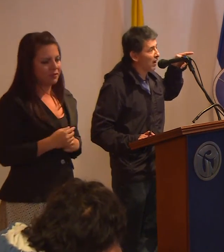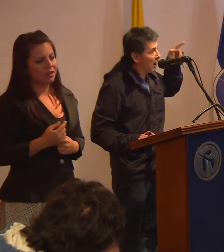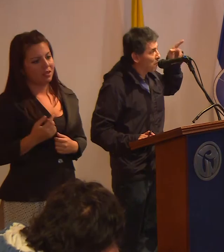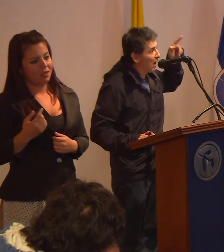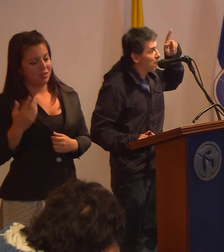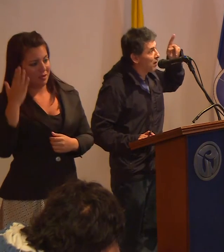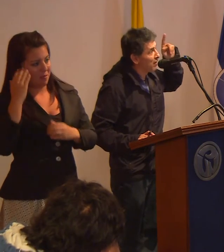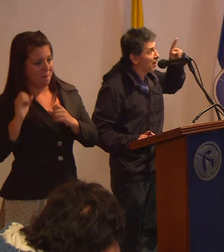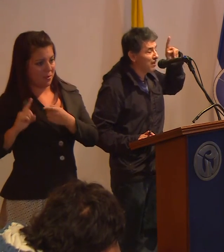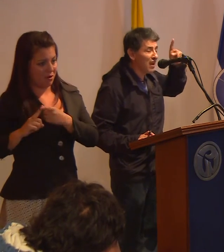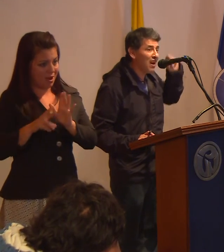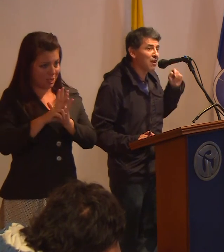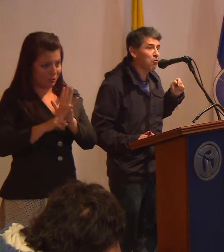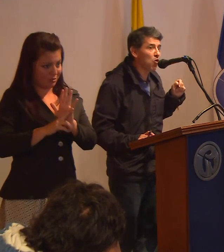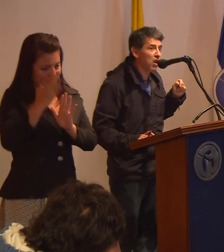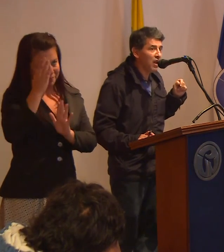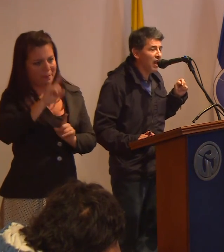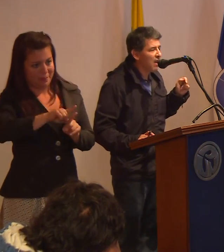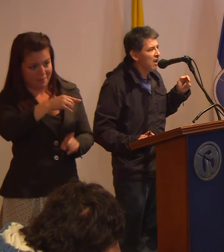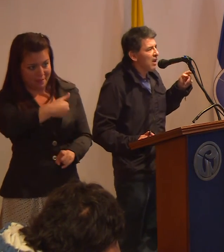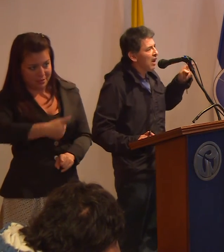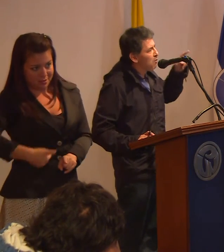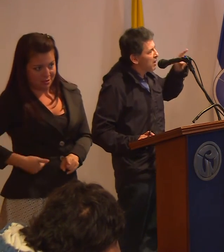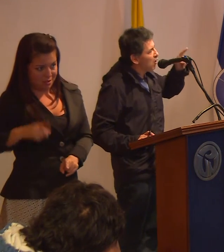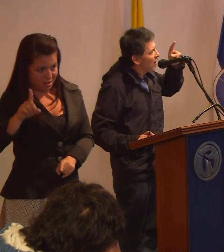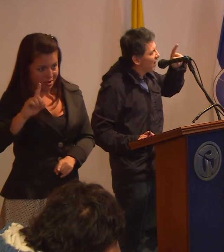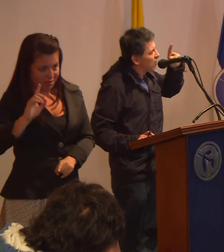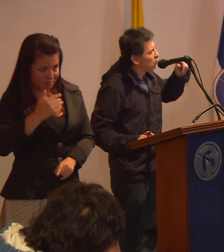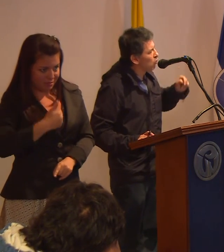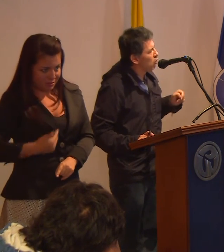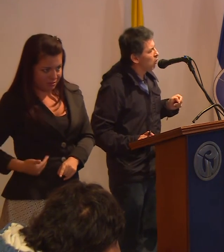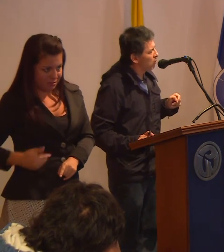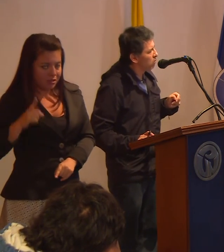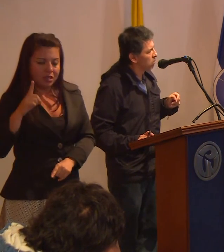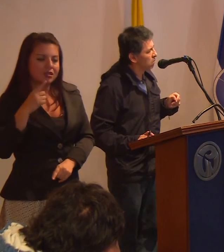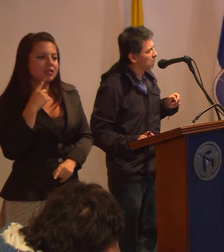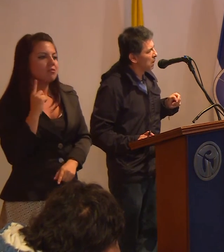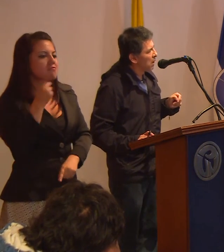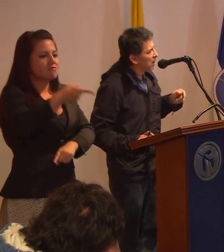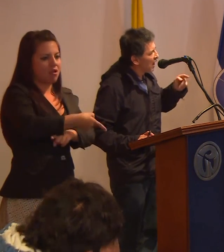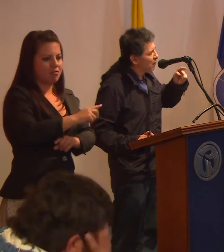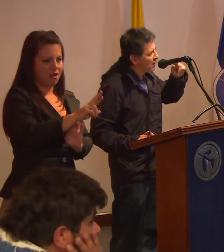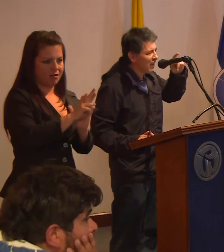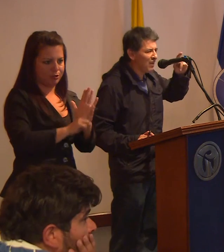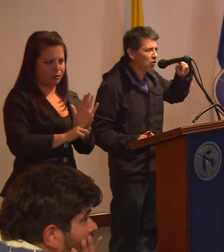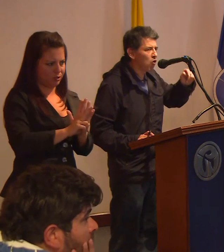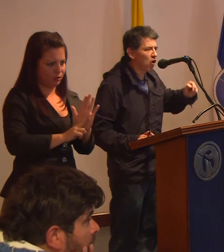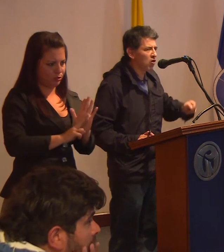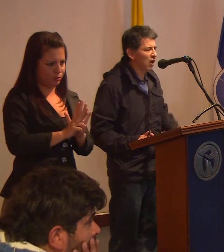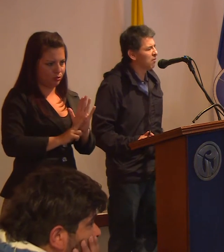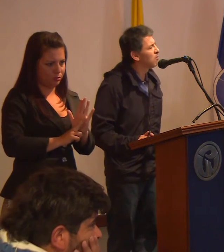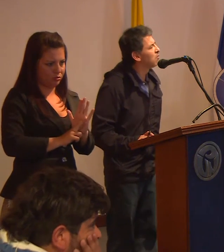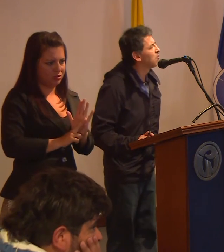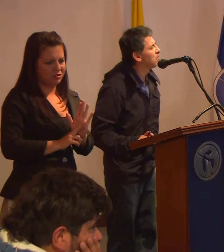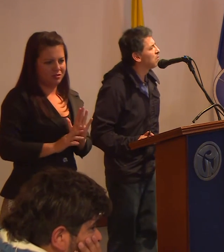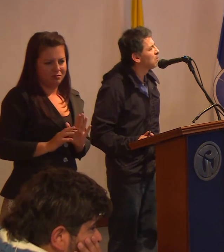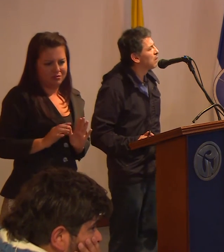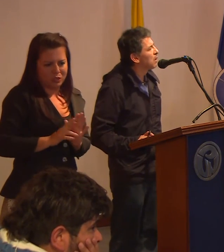una resolución, la Presidencia de la República emite una resolución que es bastante curiosa.